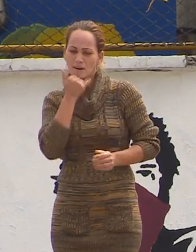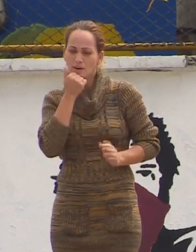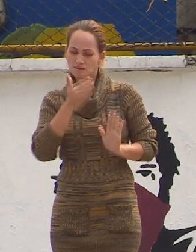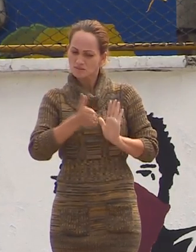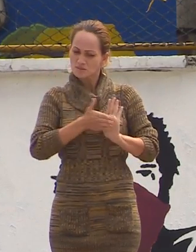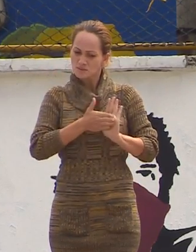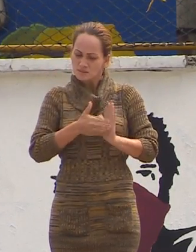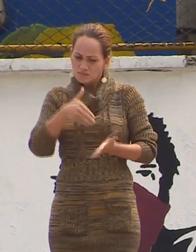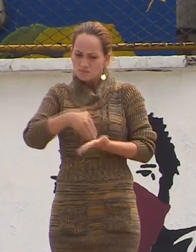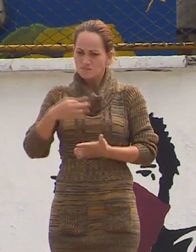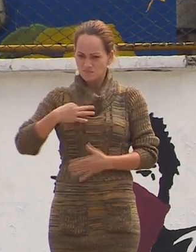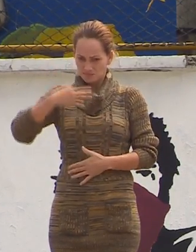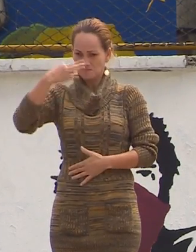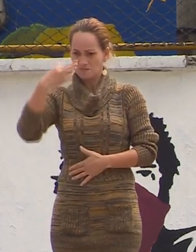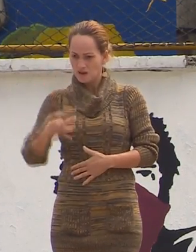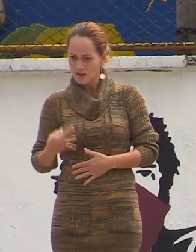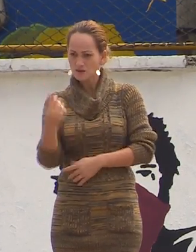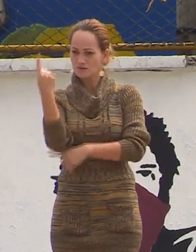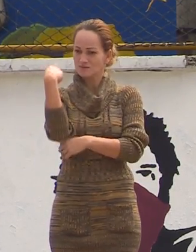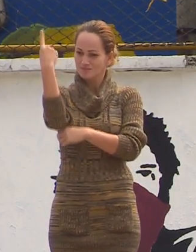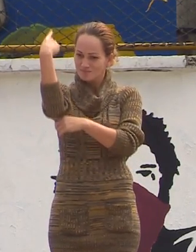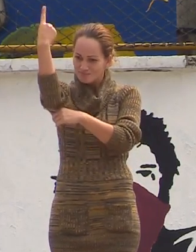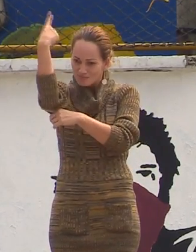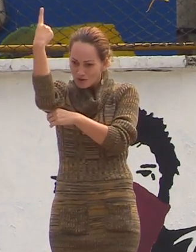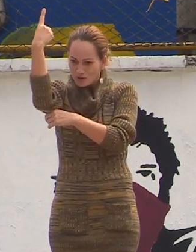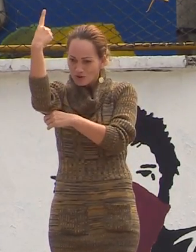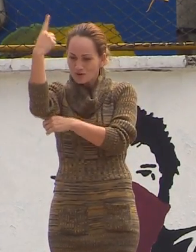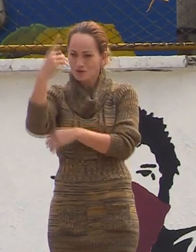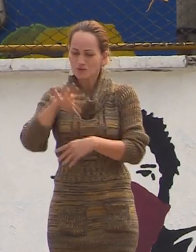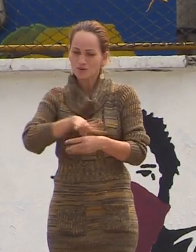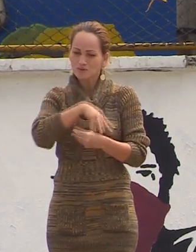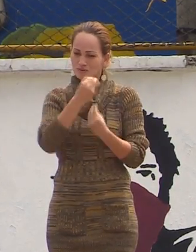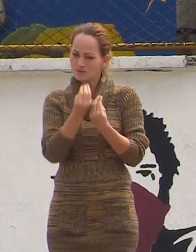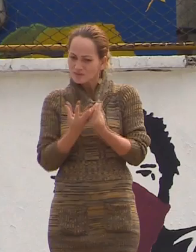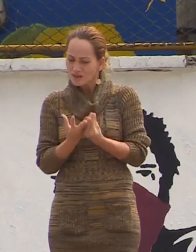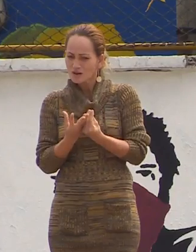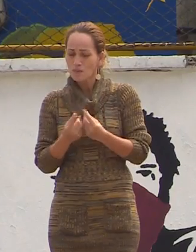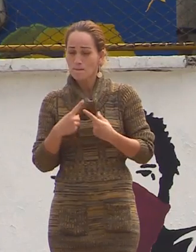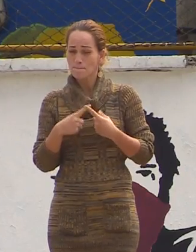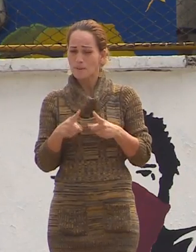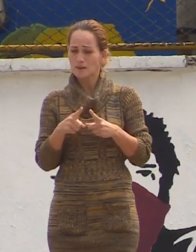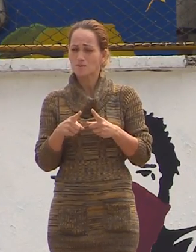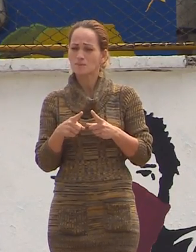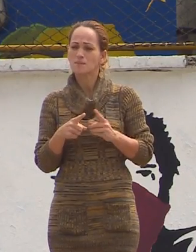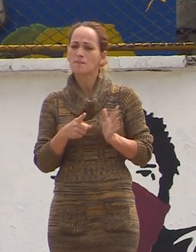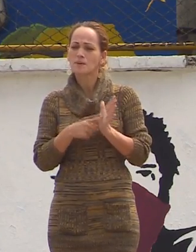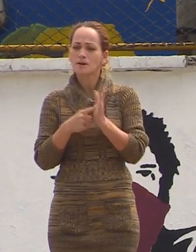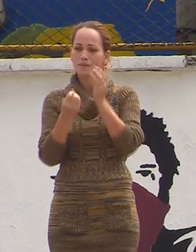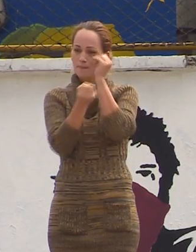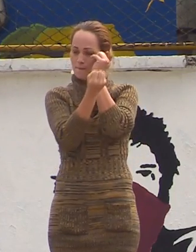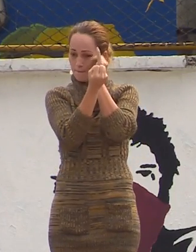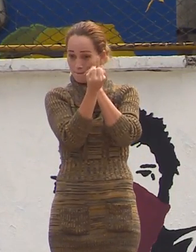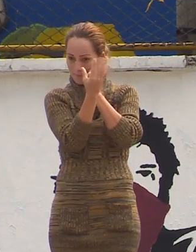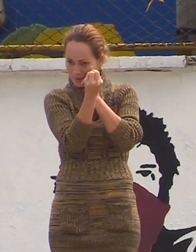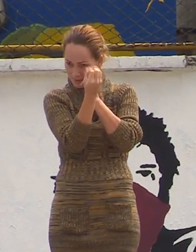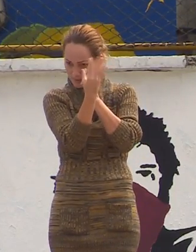argumentos son éticos, políticos, estéticos y, ante todo,